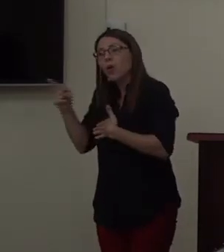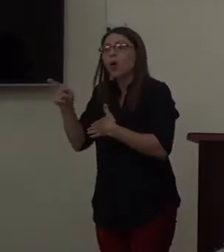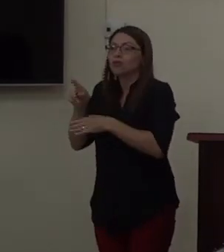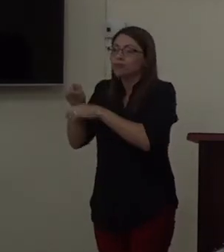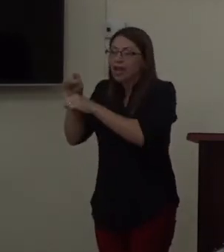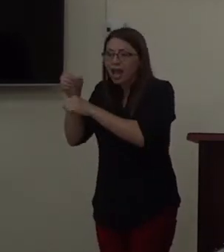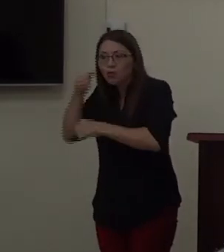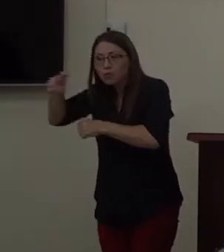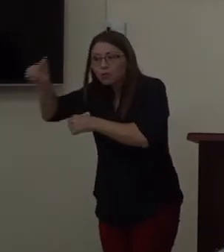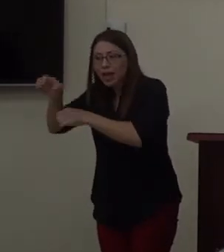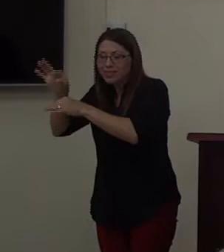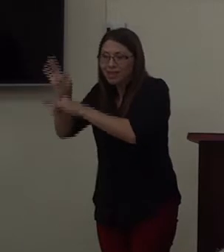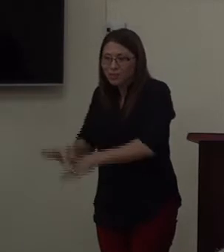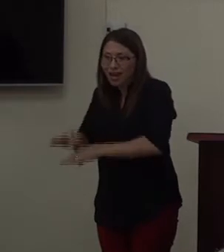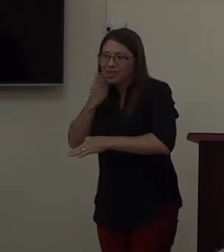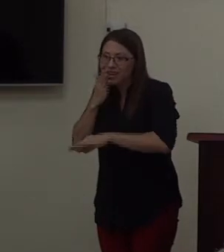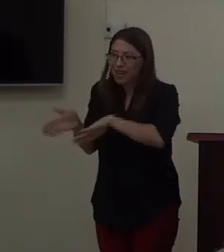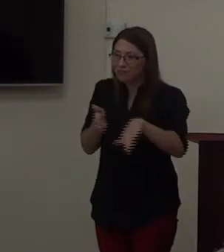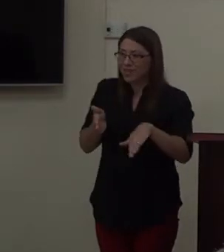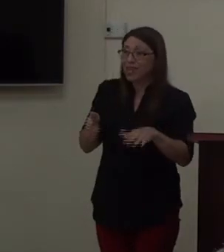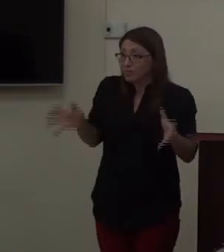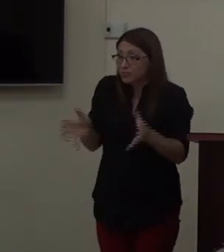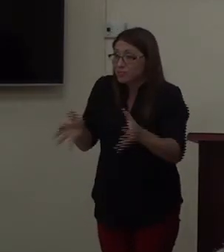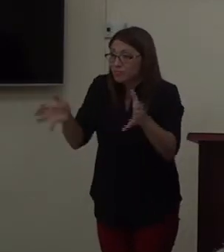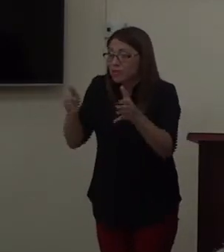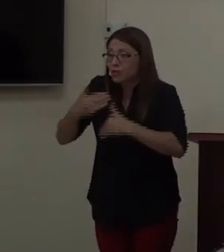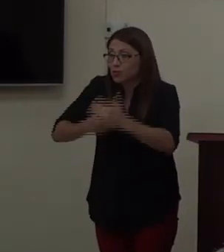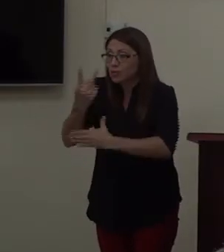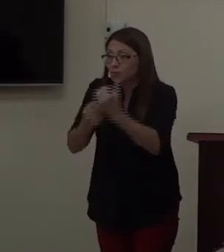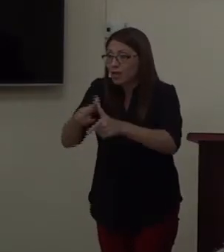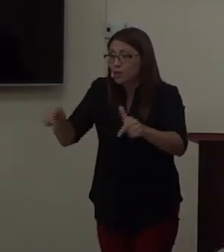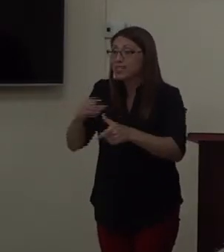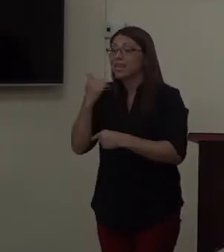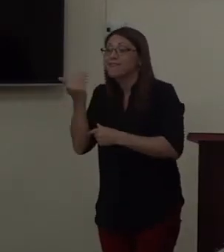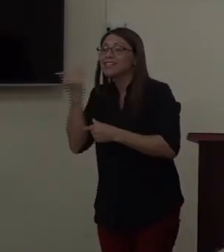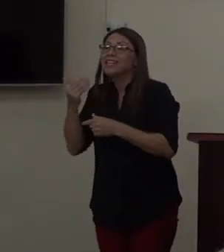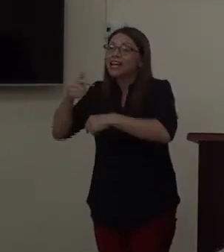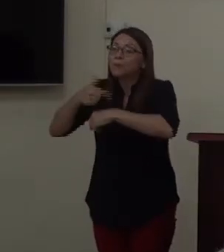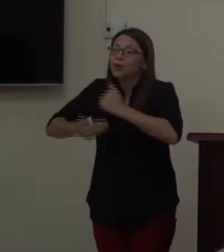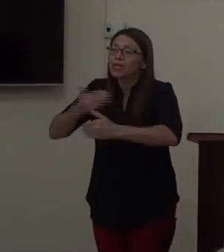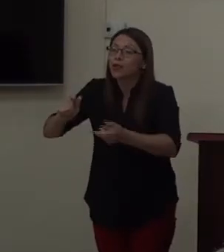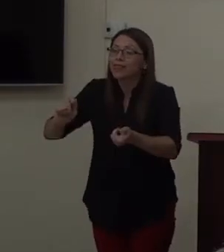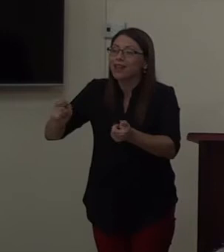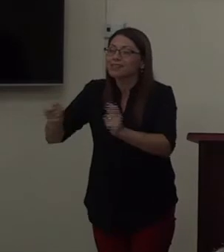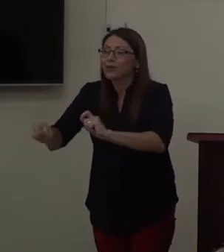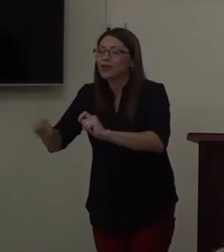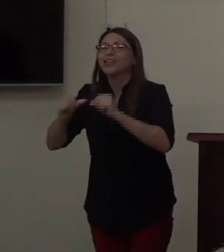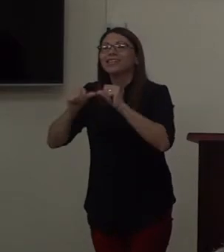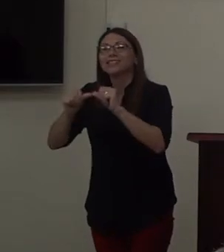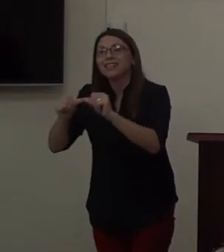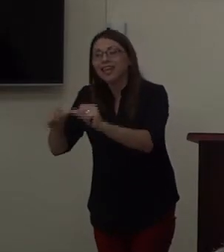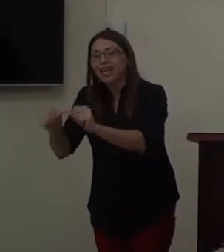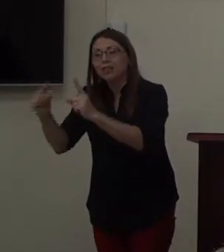procesos de educación bilingüe y facilitar el proceso de transición. Entonces sigue quedando ahí el objetivo de transición, ¿verdad? Muy disminuido,